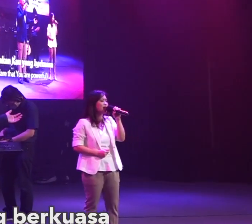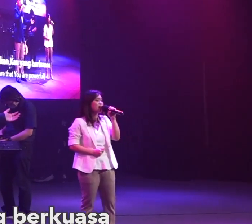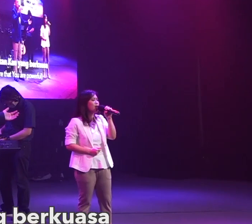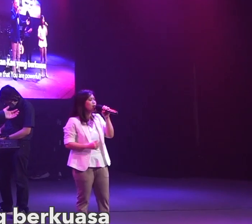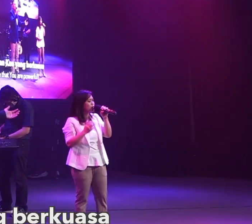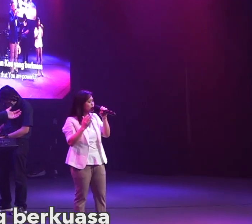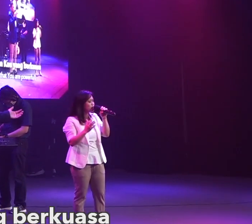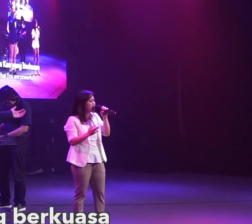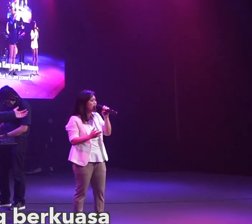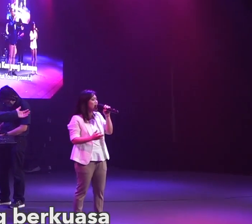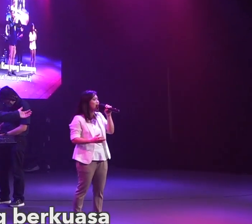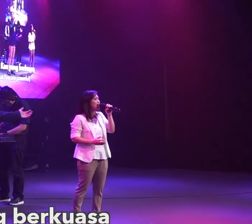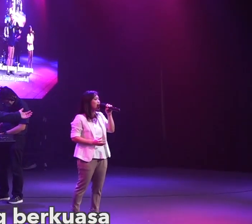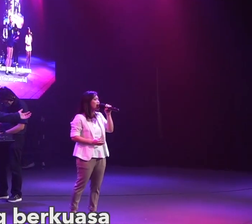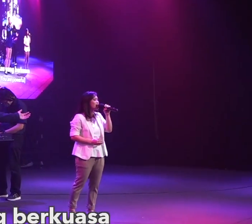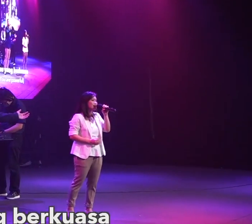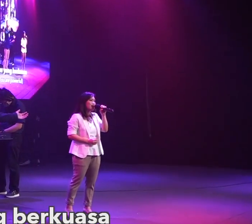berserah, ku